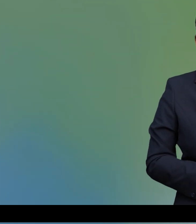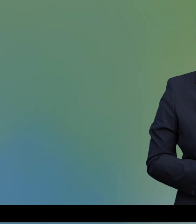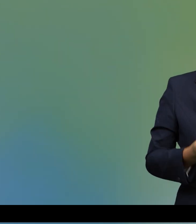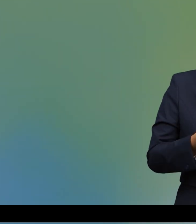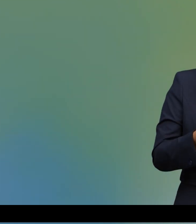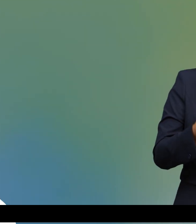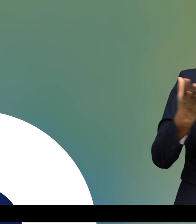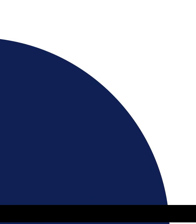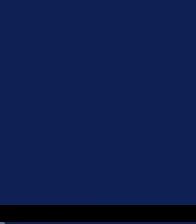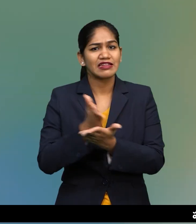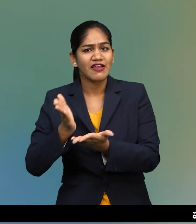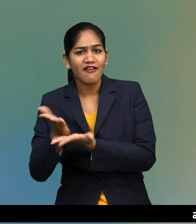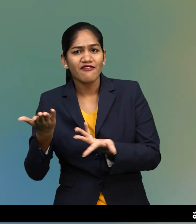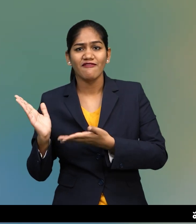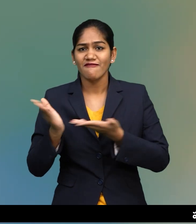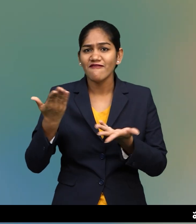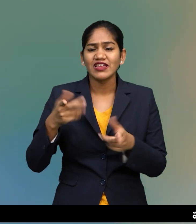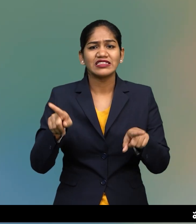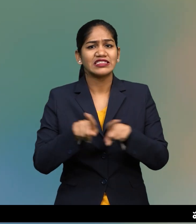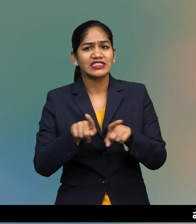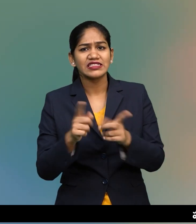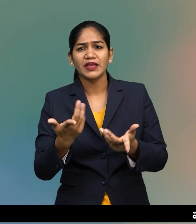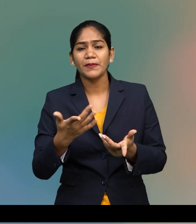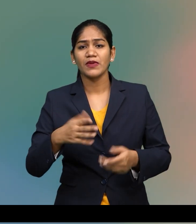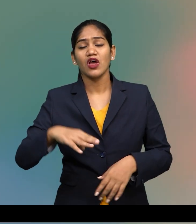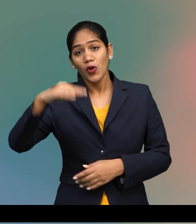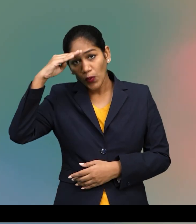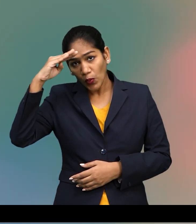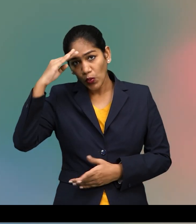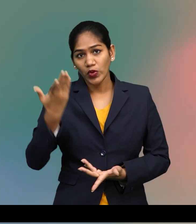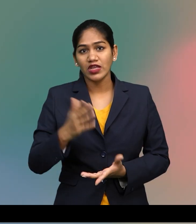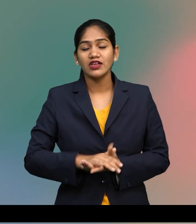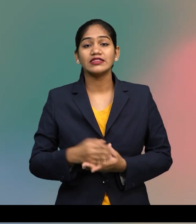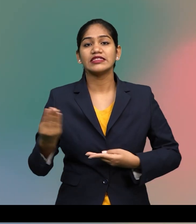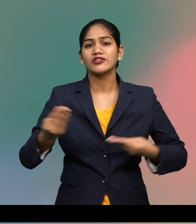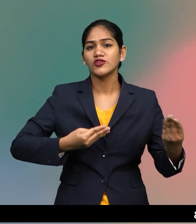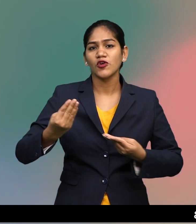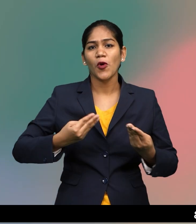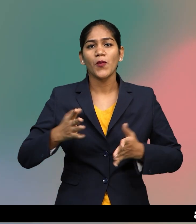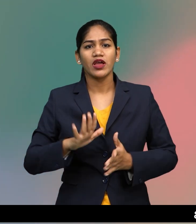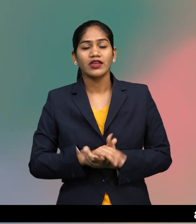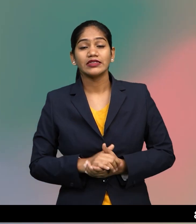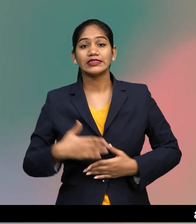అనేక సౌకర్యాలు, హోటళ్ల మాదిరిగా షాపింగ్ మాల్స్, వినోదం, ఆహారం,